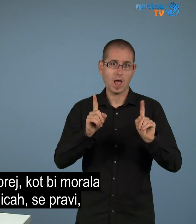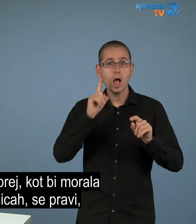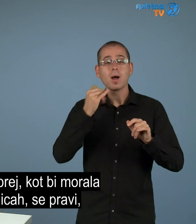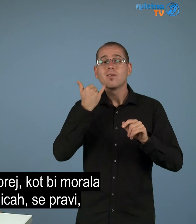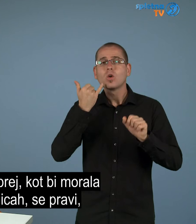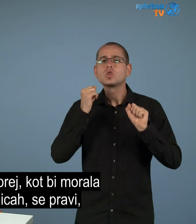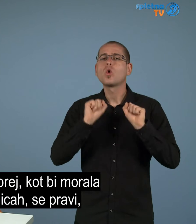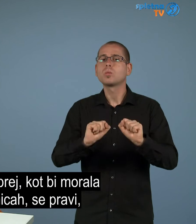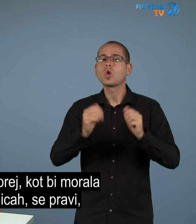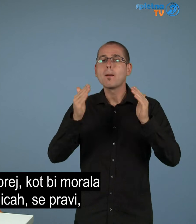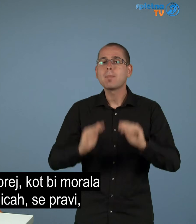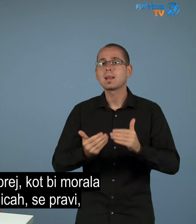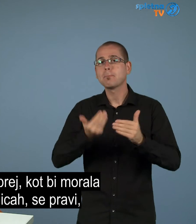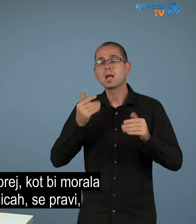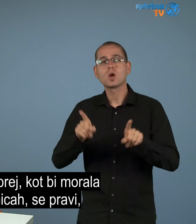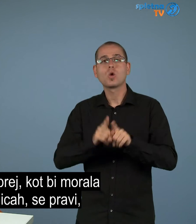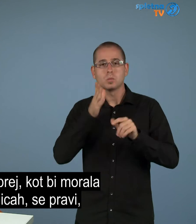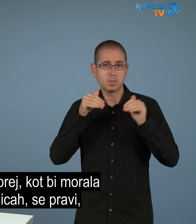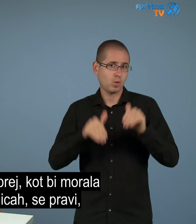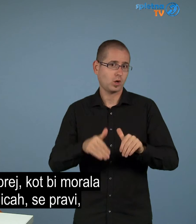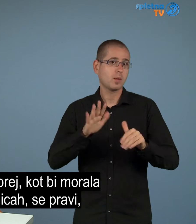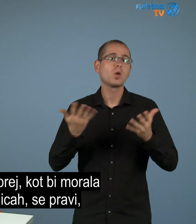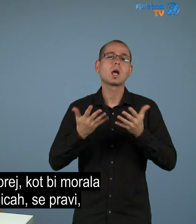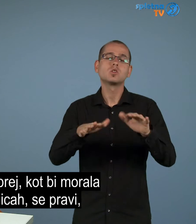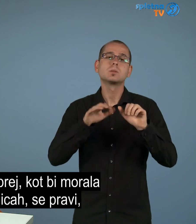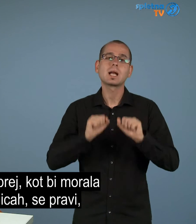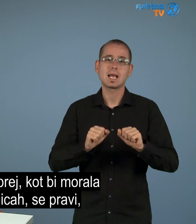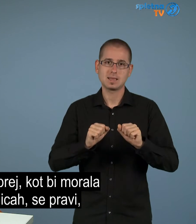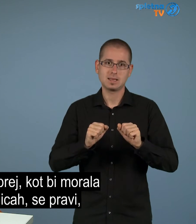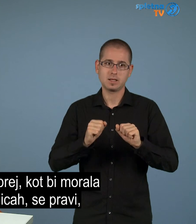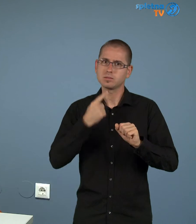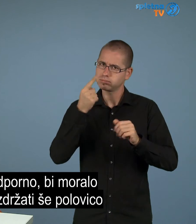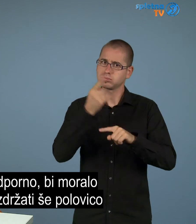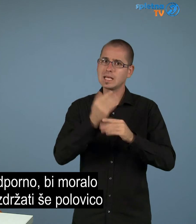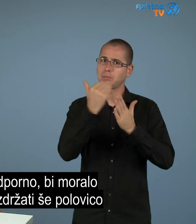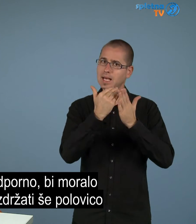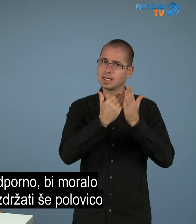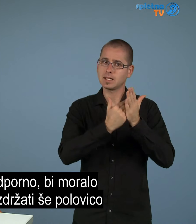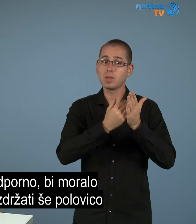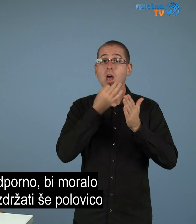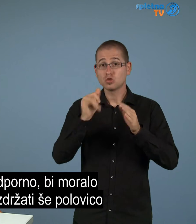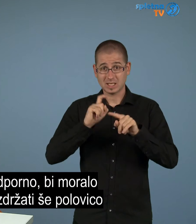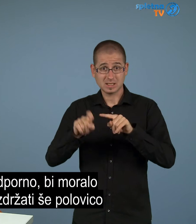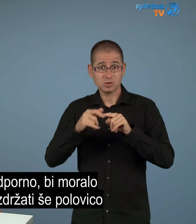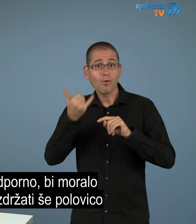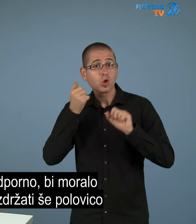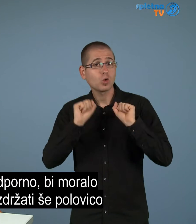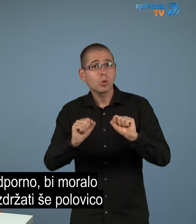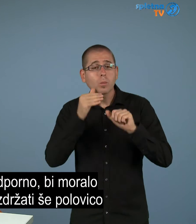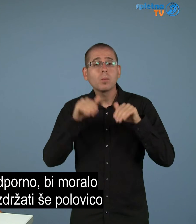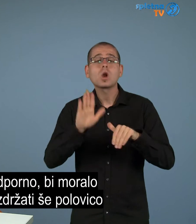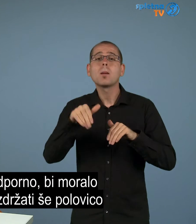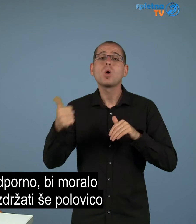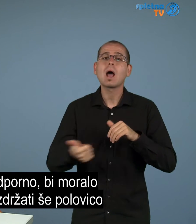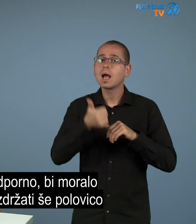ampak vodoodpornost pade prej, kot bi morala po nekakšnih sprejetih smernicah. Se pravi, če je sredstvo vodoodporno, bi moralo po